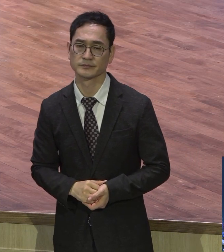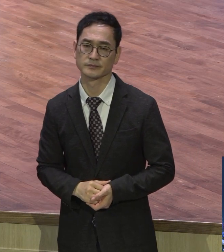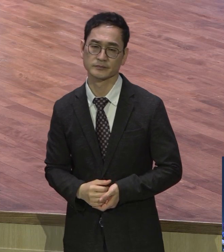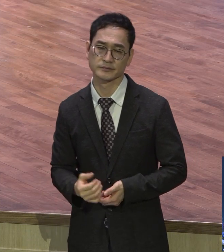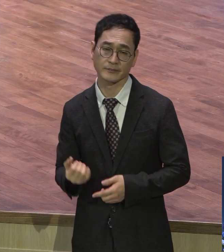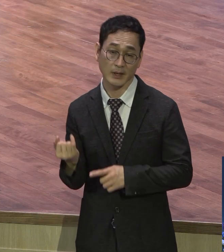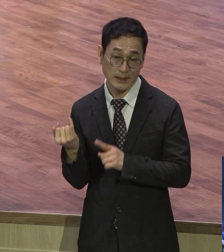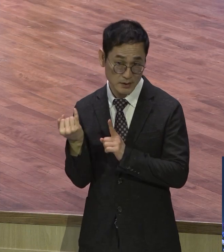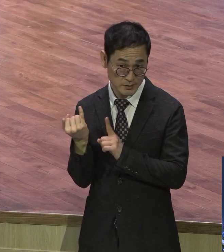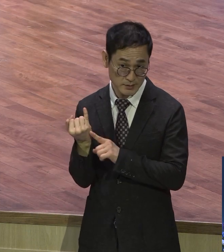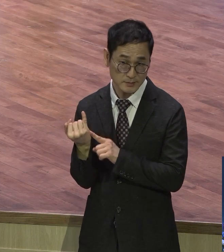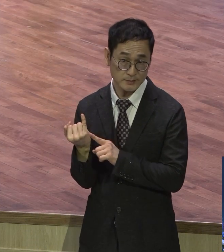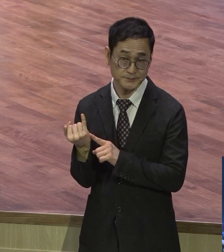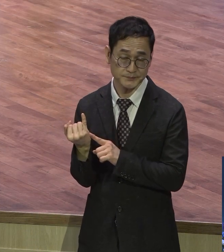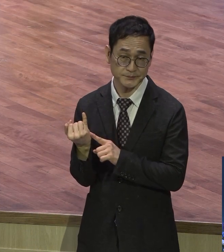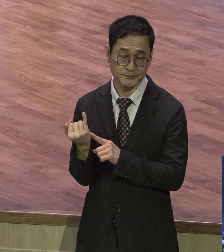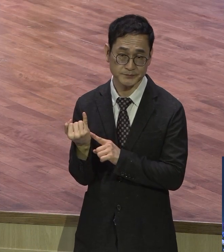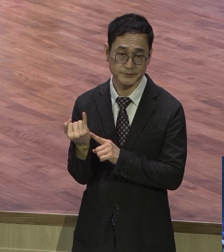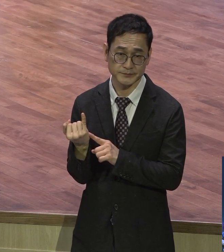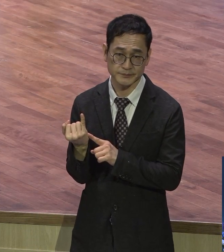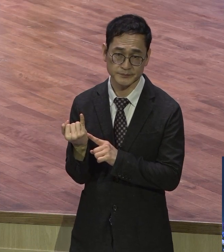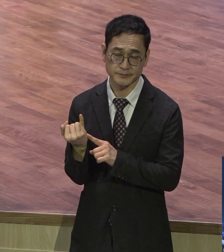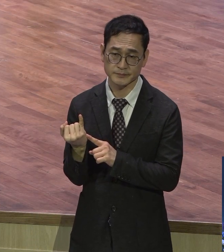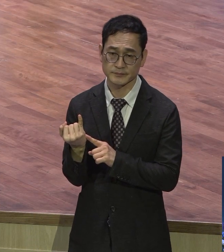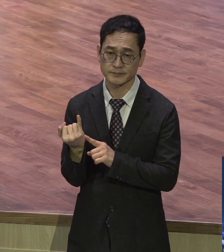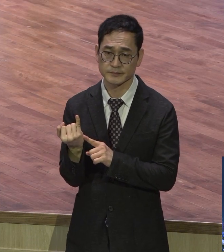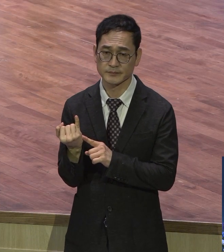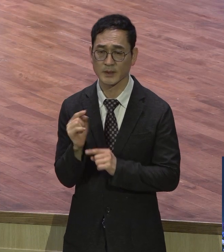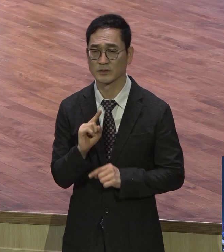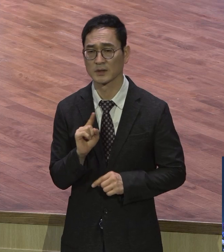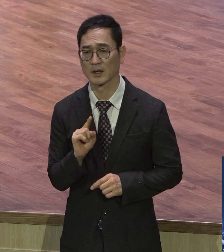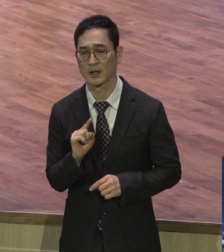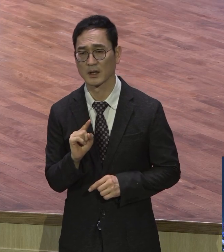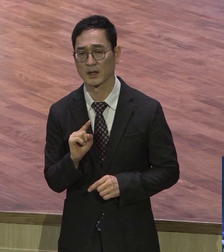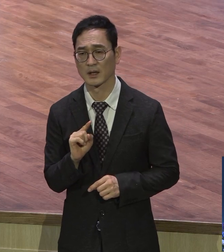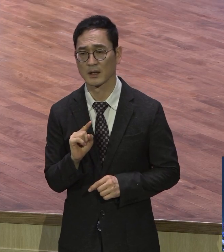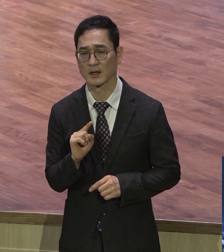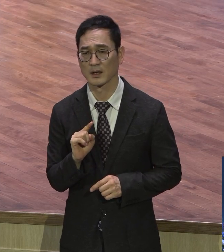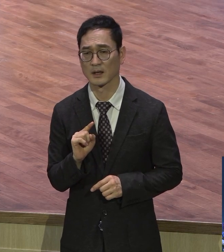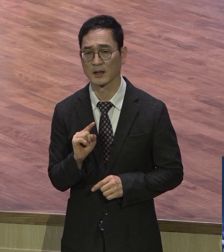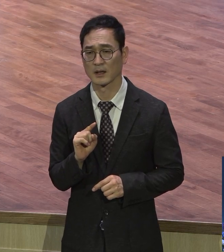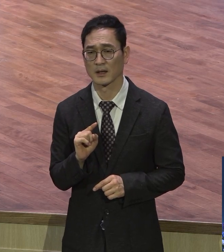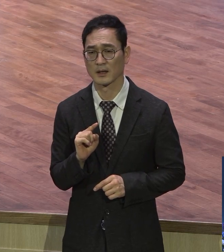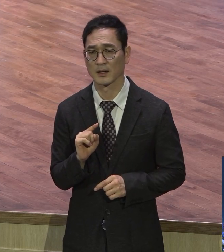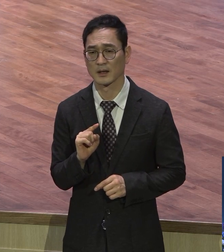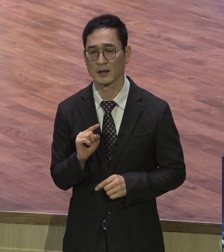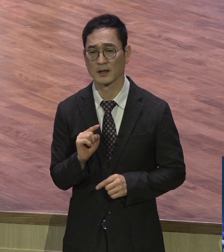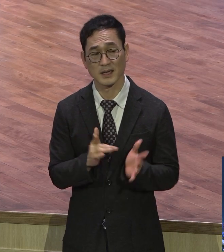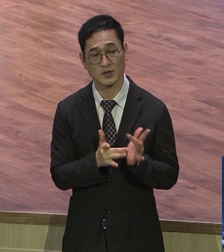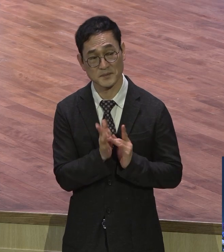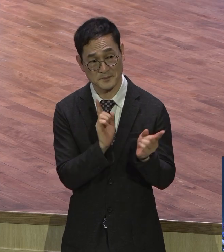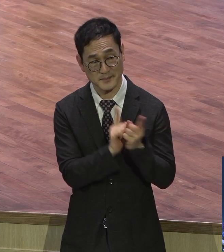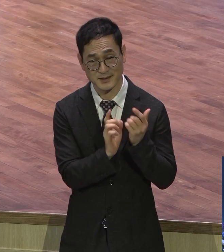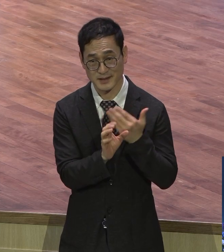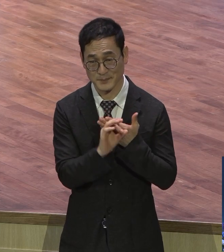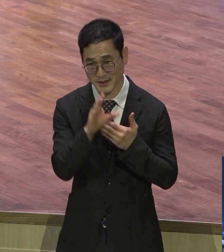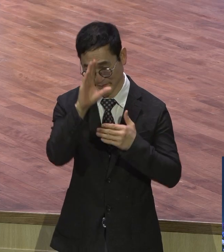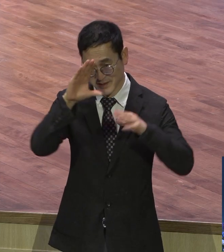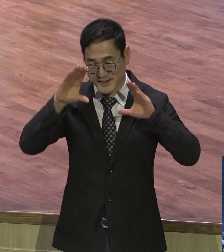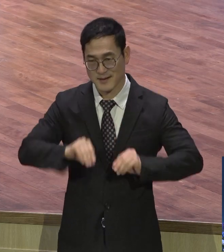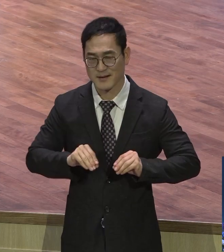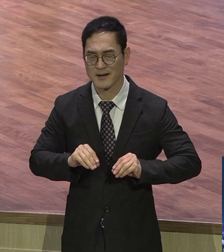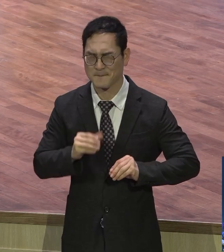고통당하던 이 여자에게는 그야말로 운명을 바꾸는 터닝포인트가 되었어요. 예수님에 대한 소문